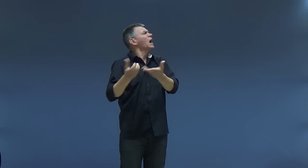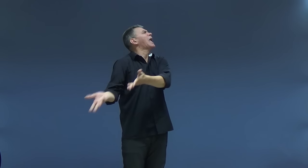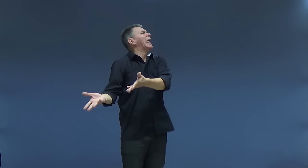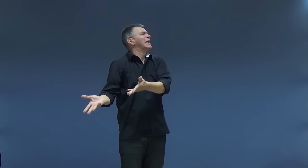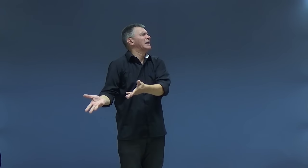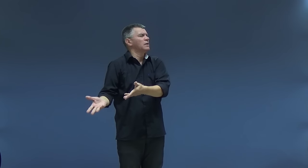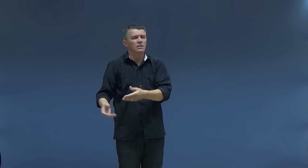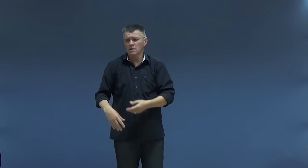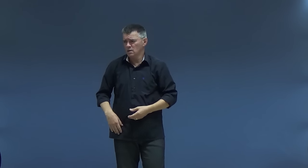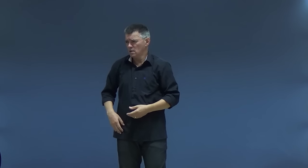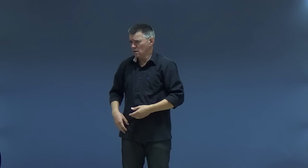volta, mas quem estava no carro ali?